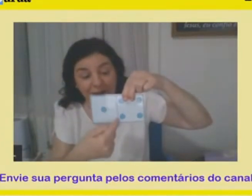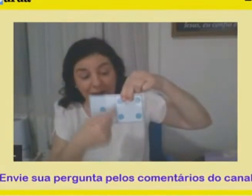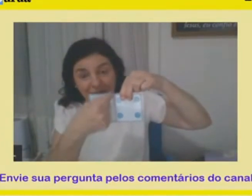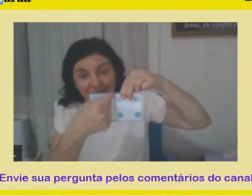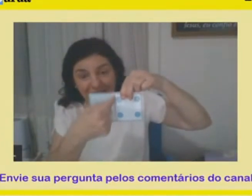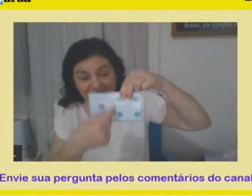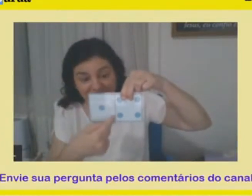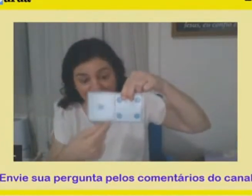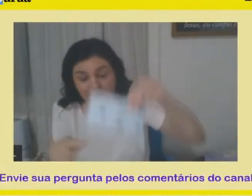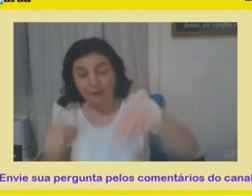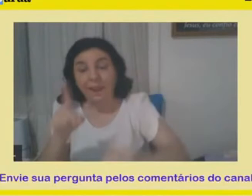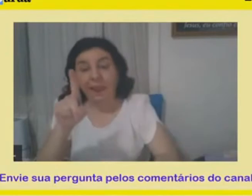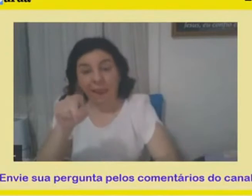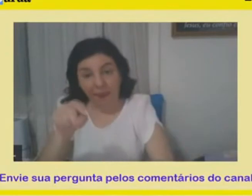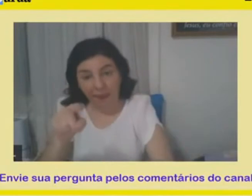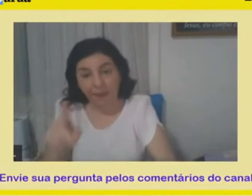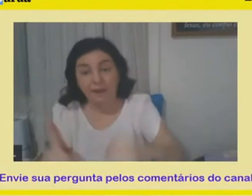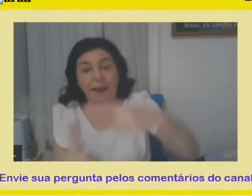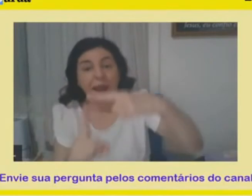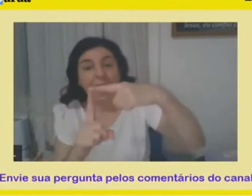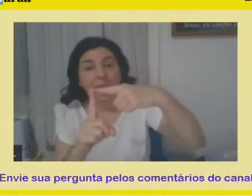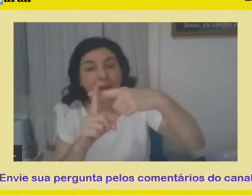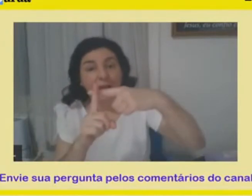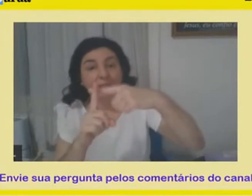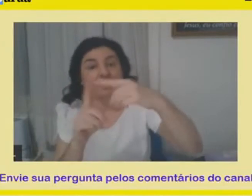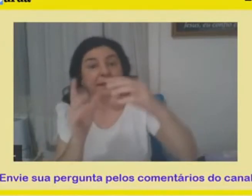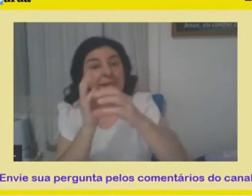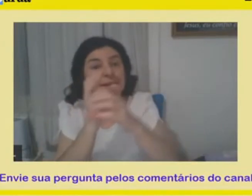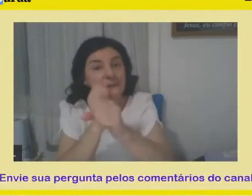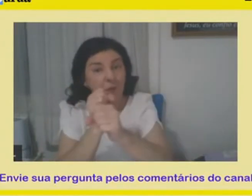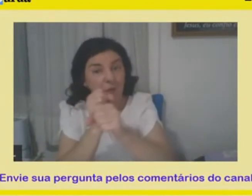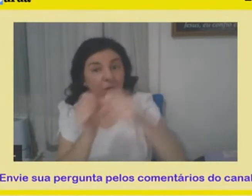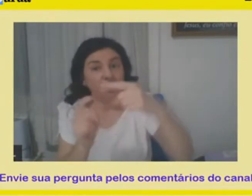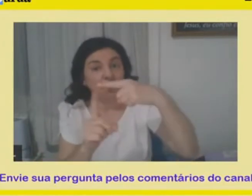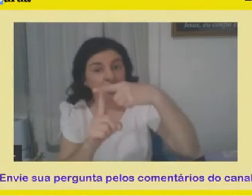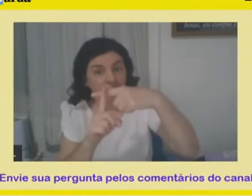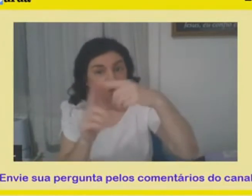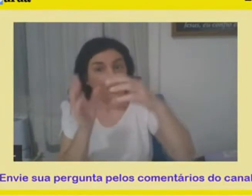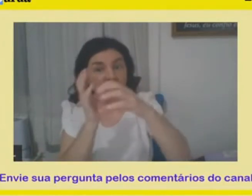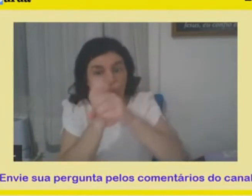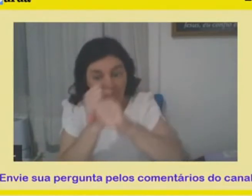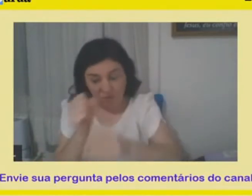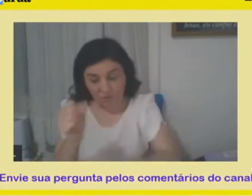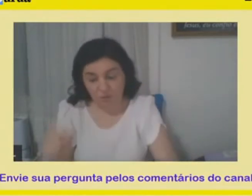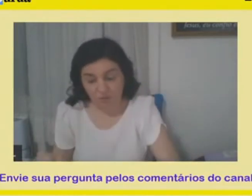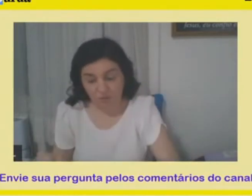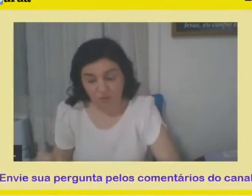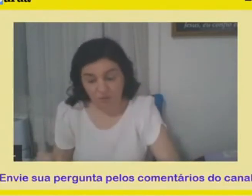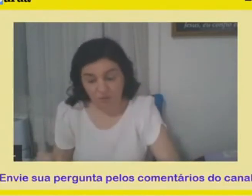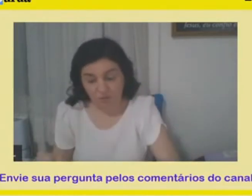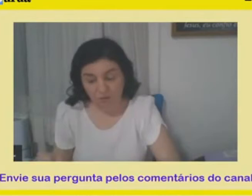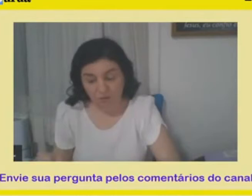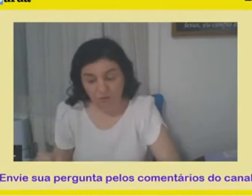outro lado. Esse risco aqui do meio é para quando for trabalhar a